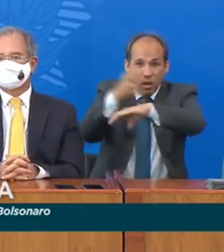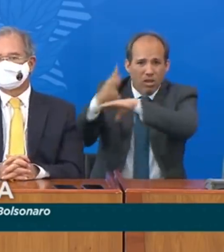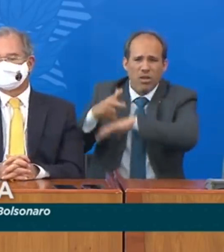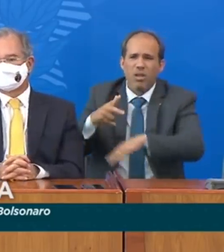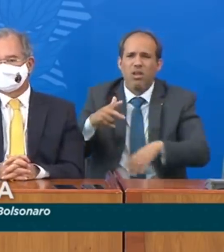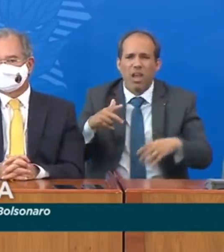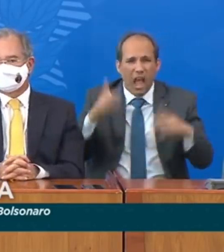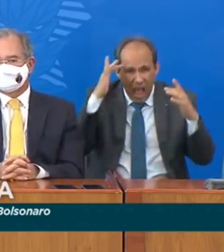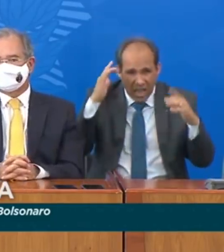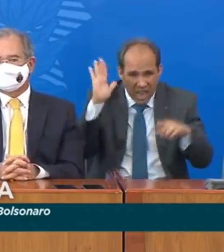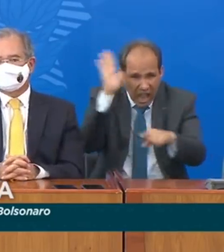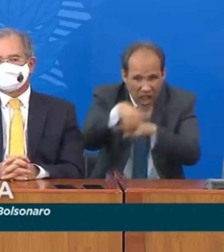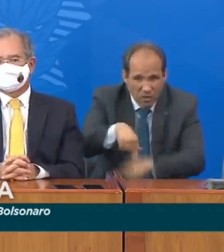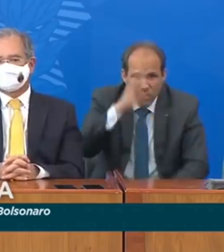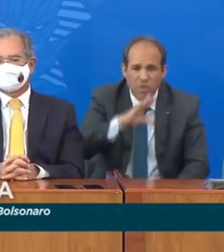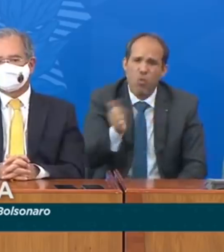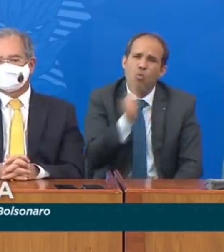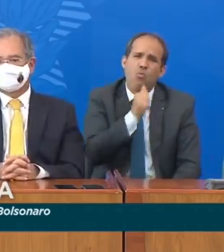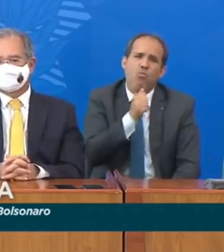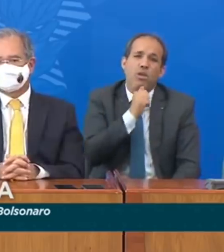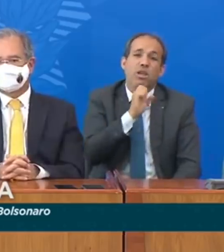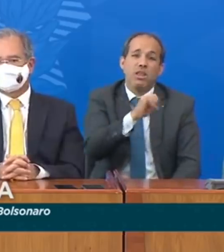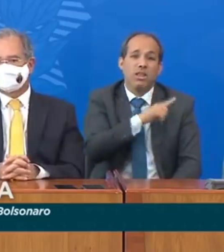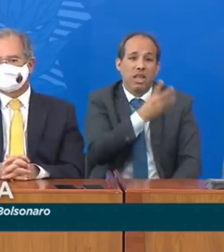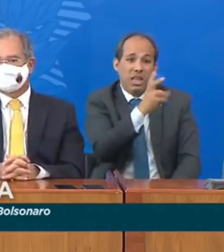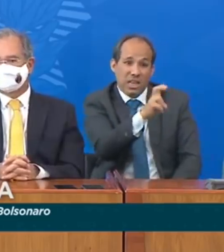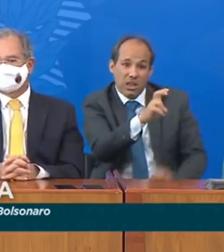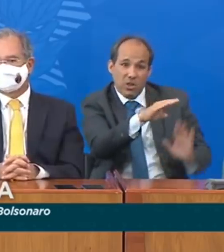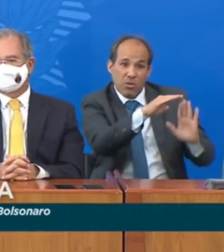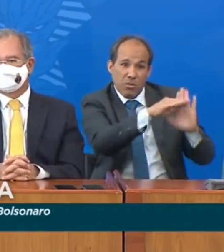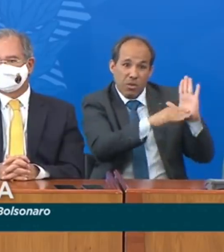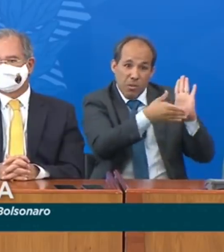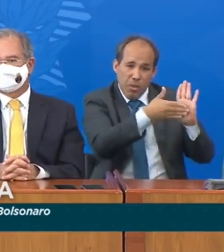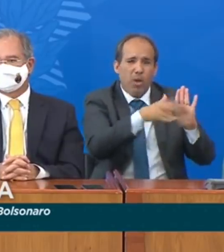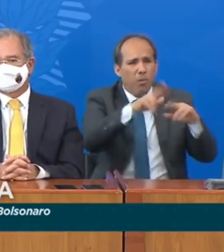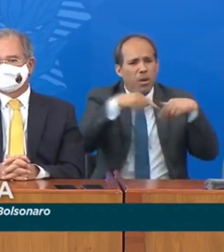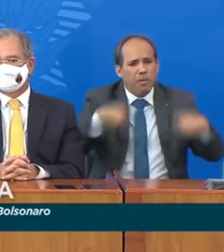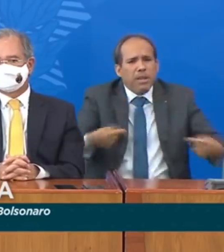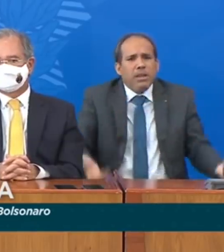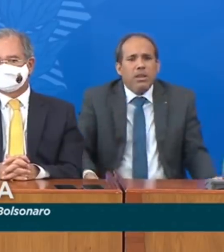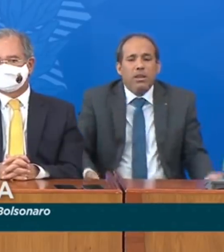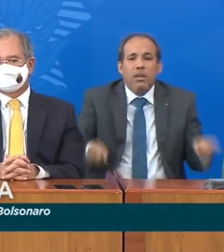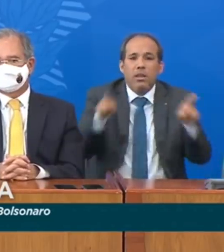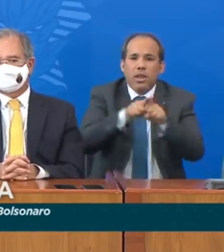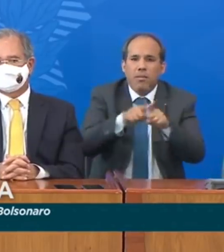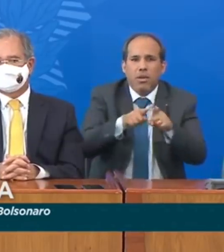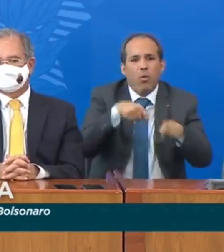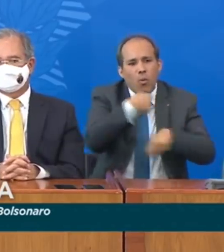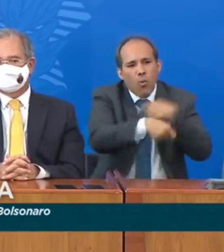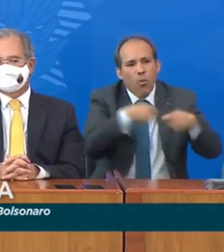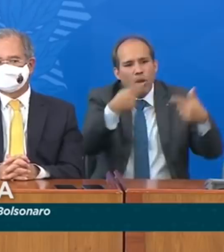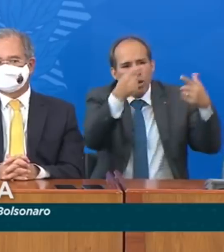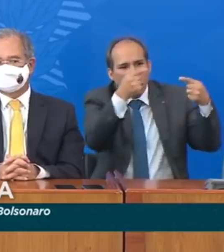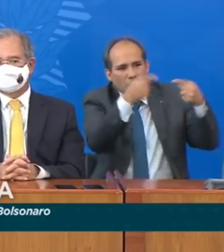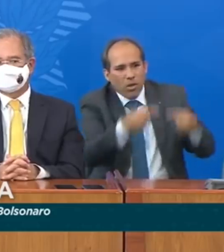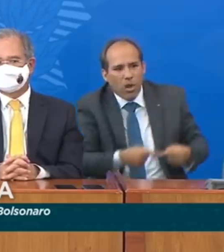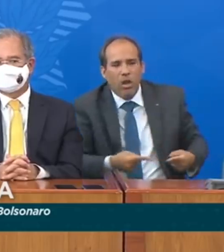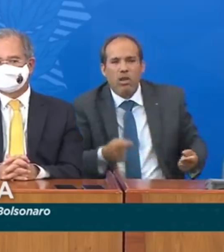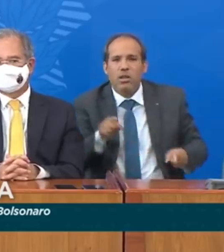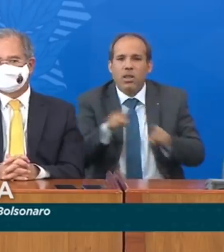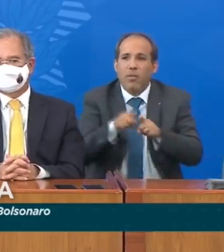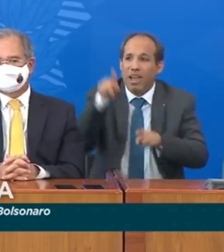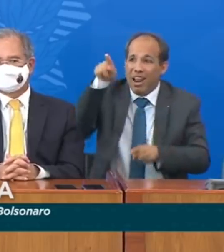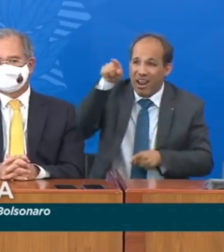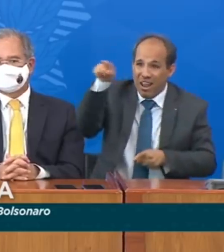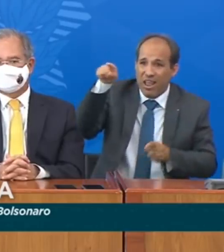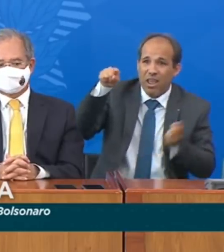Brasil. Se tem 35, porque o represamento era grande. E o Parlamento, obviamente, como cada presidente